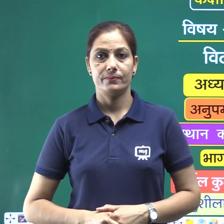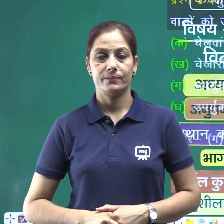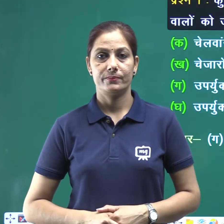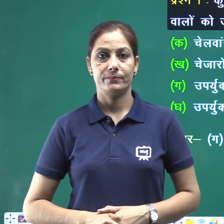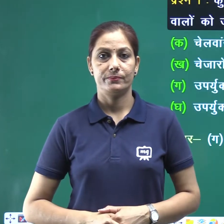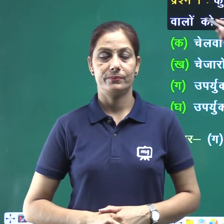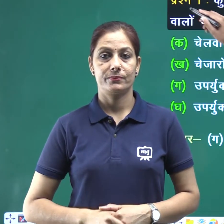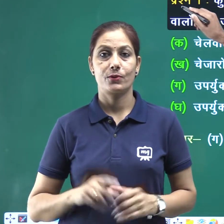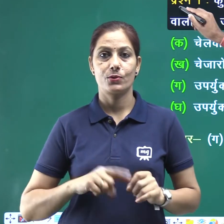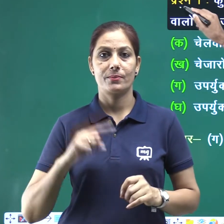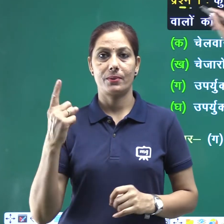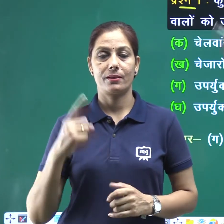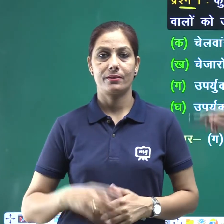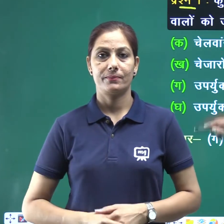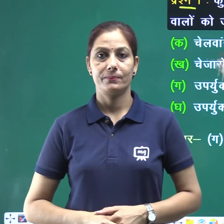प्रश्न 1,